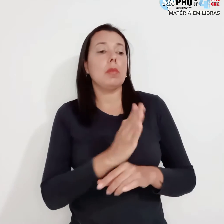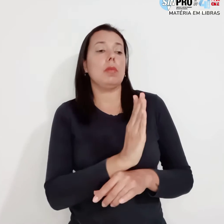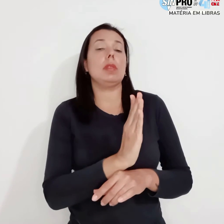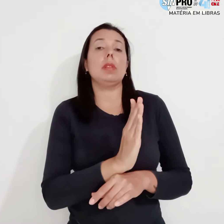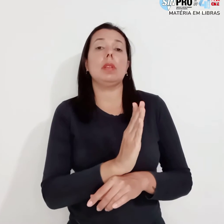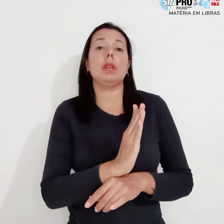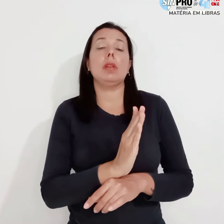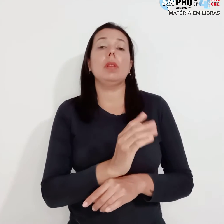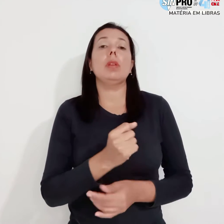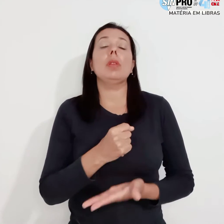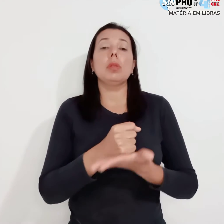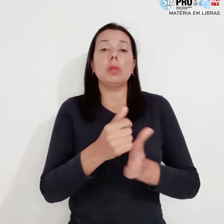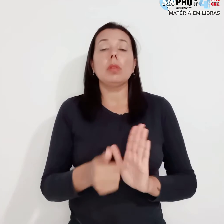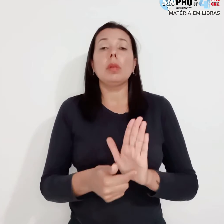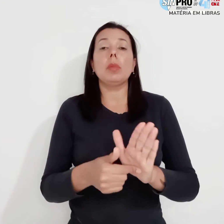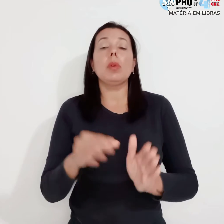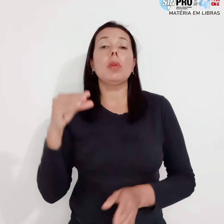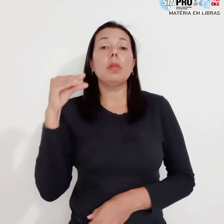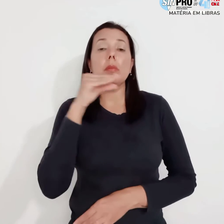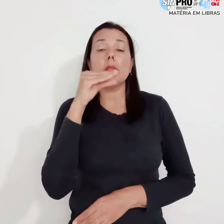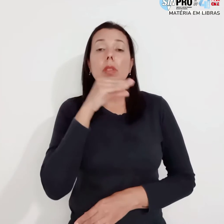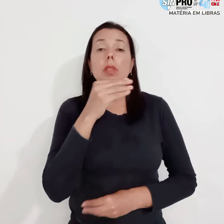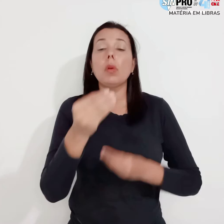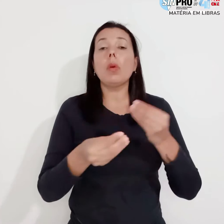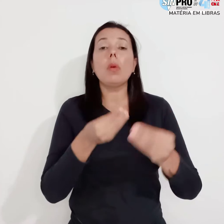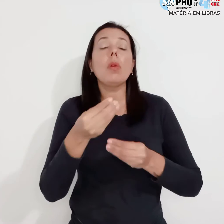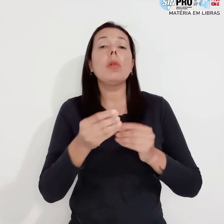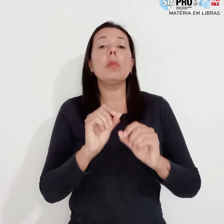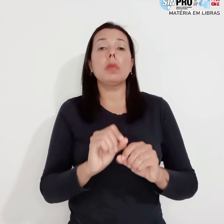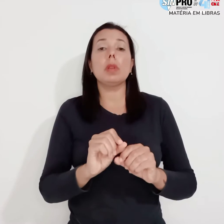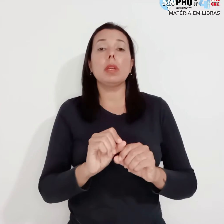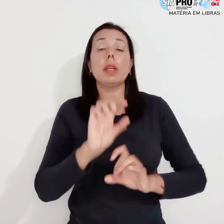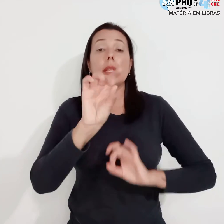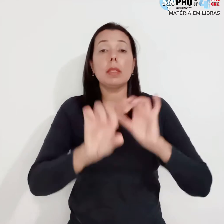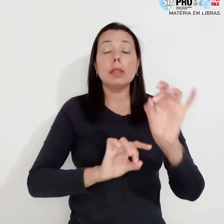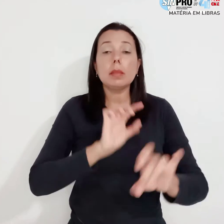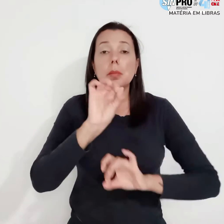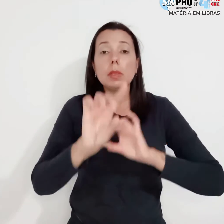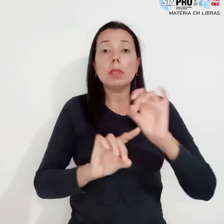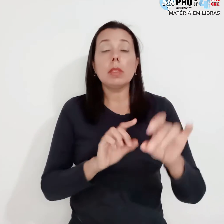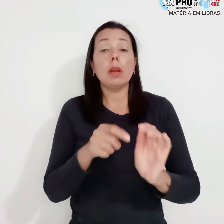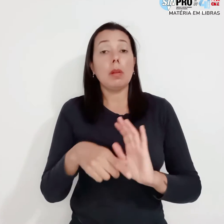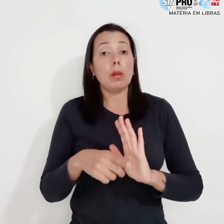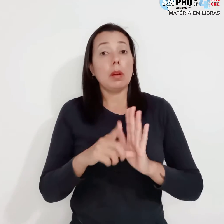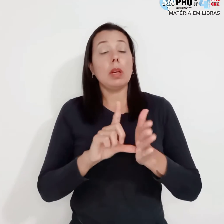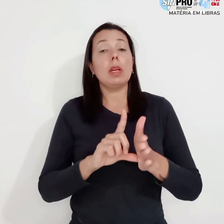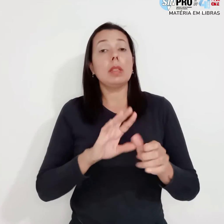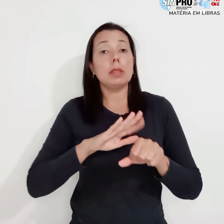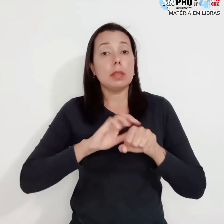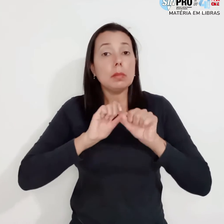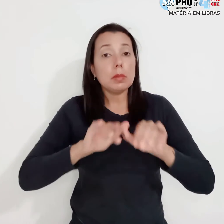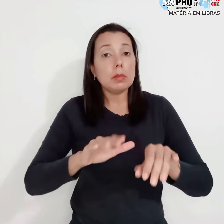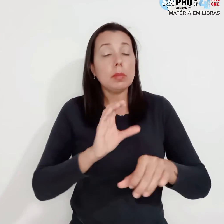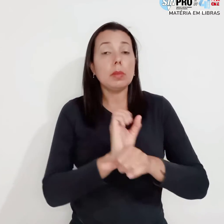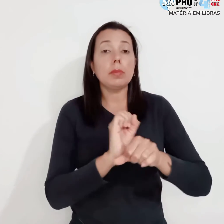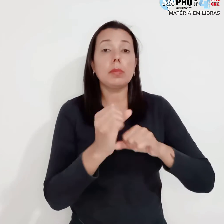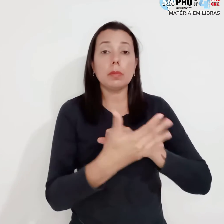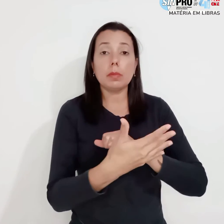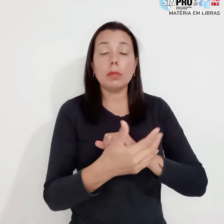a aprovação do auxílio emergencial como medida essencial ante a pandemia